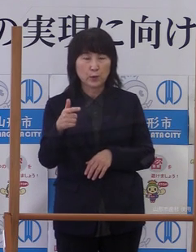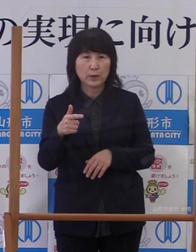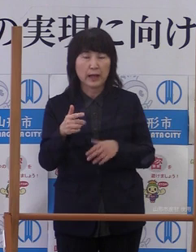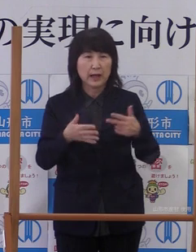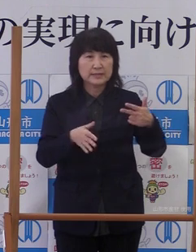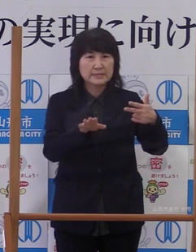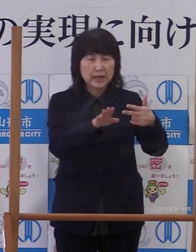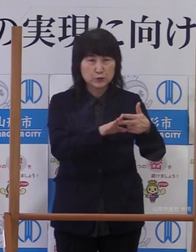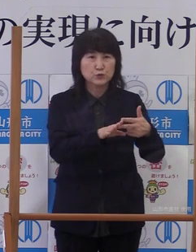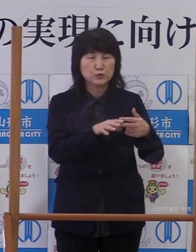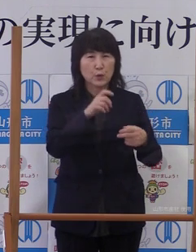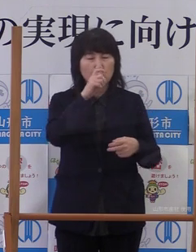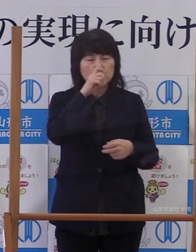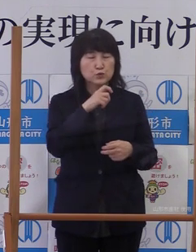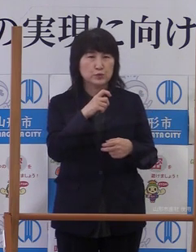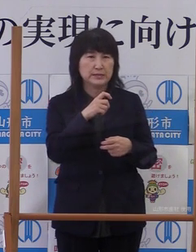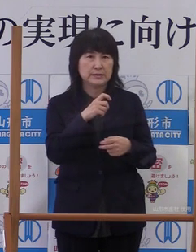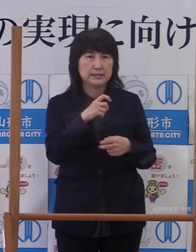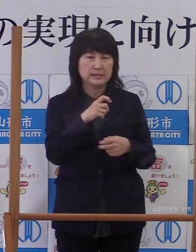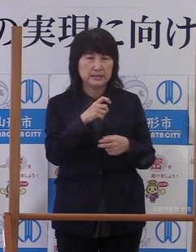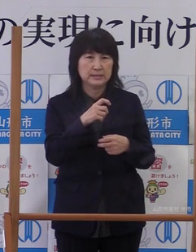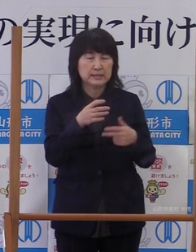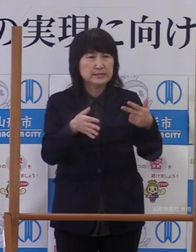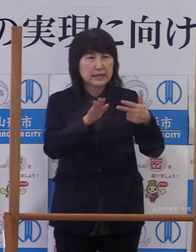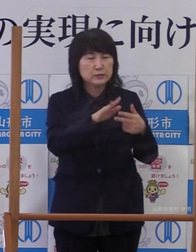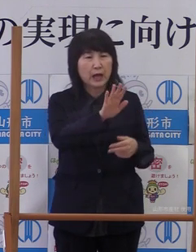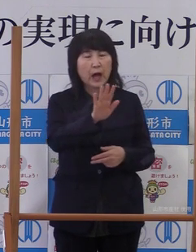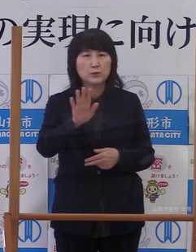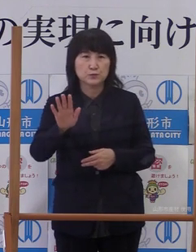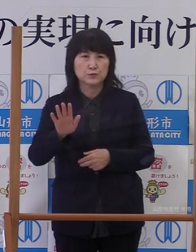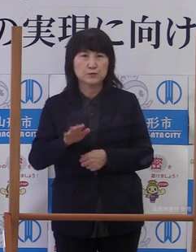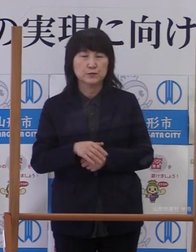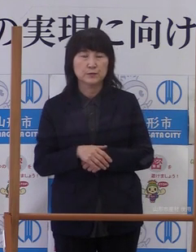の長寿命化でありますとか、また